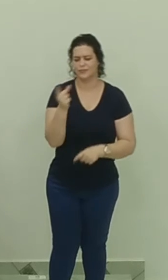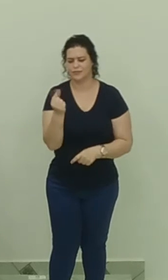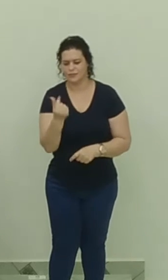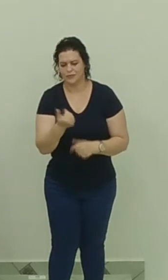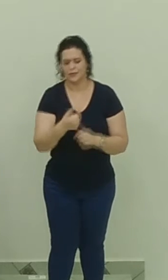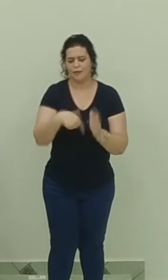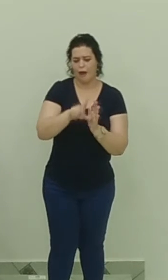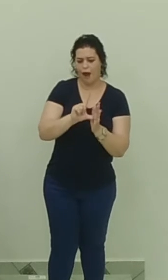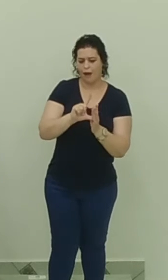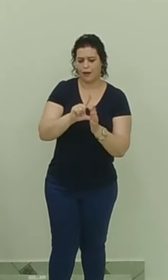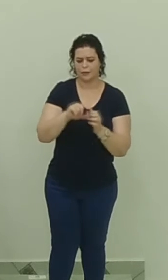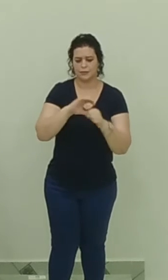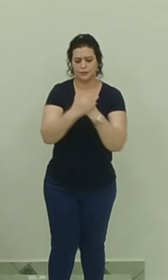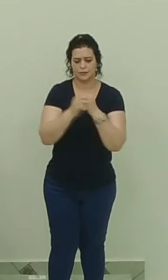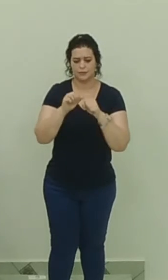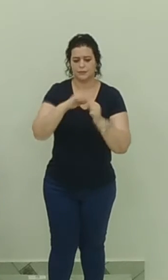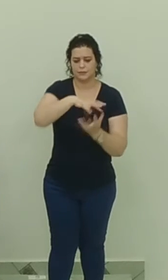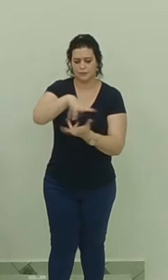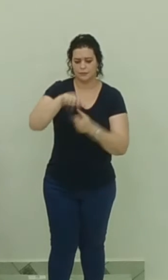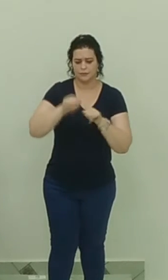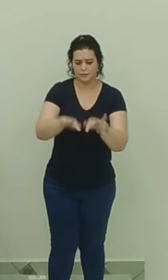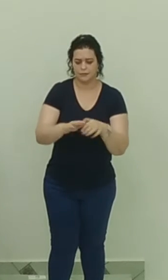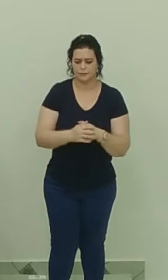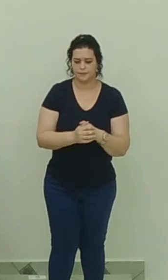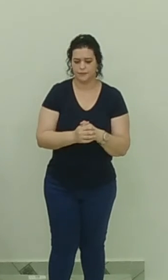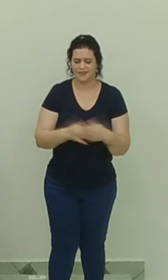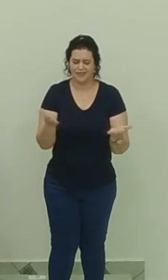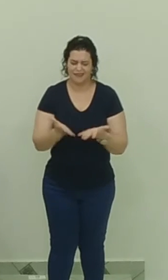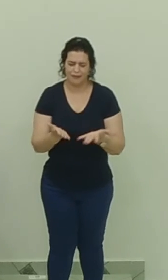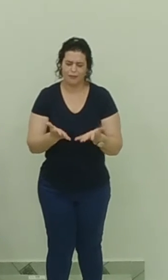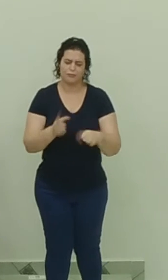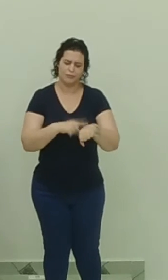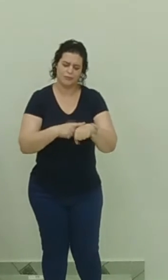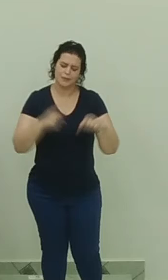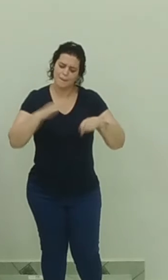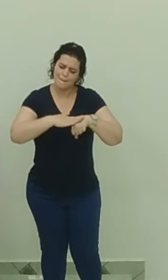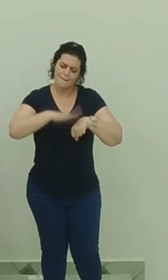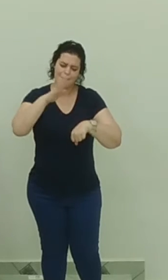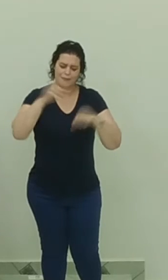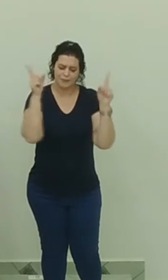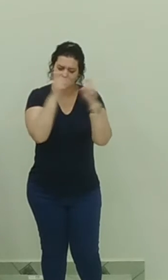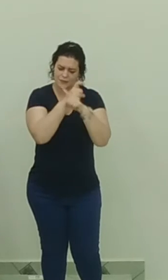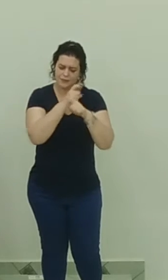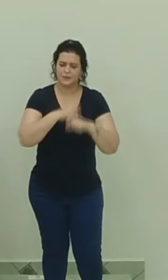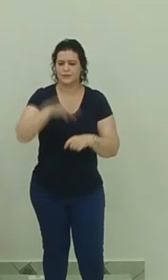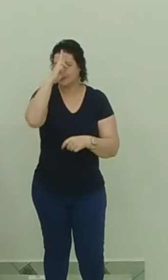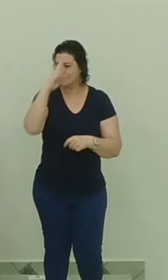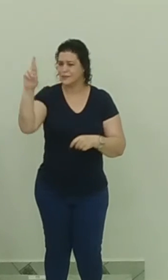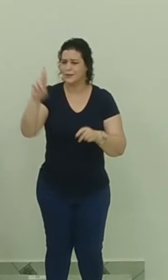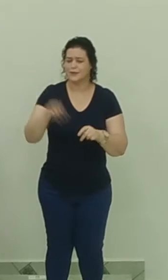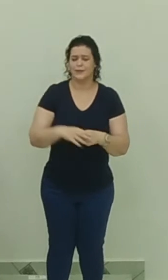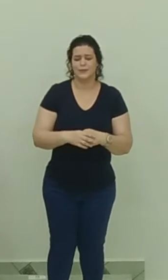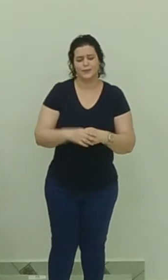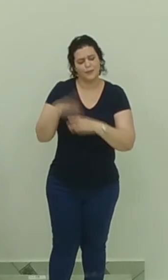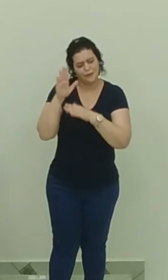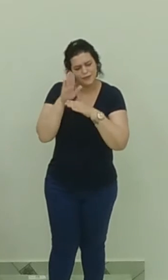momentos da pandemia e que agora estão em situação ainda pior, que o Senhor esteja abrindo de alguma forma uma maneira de